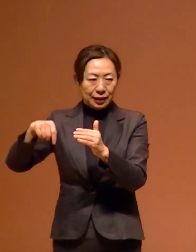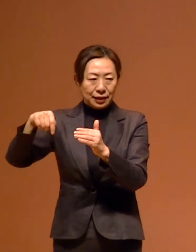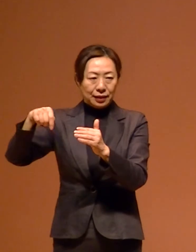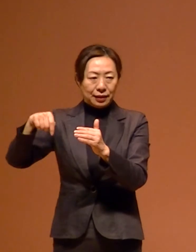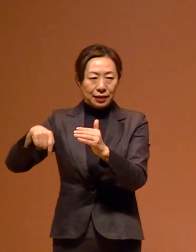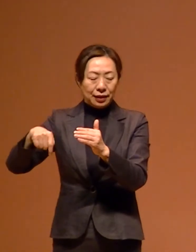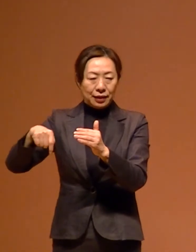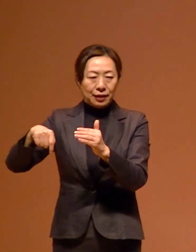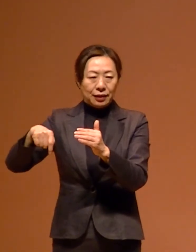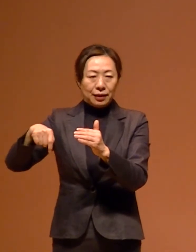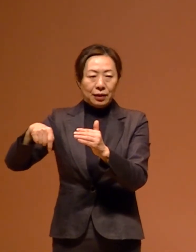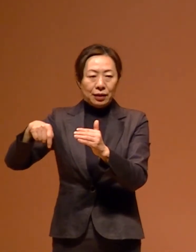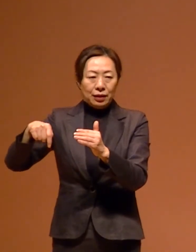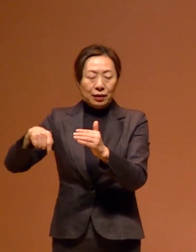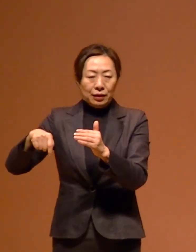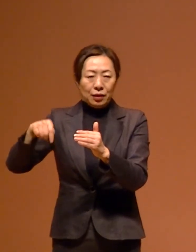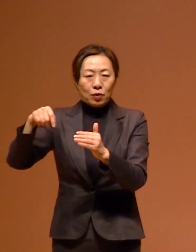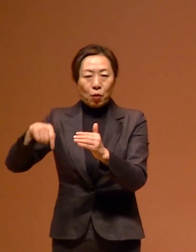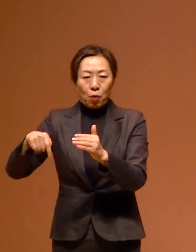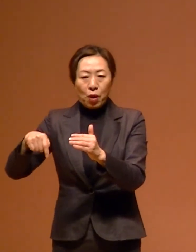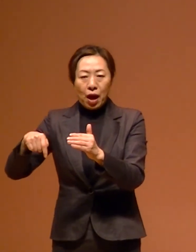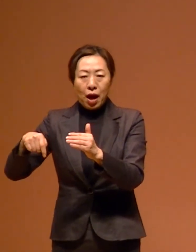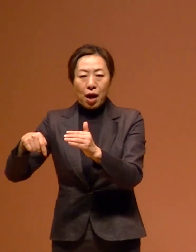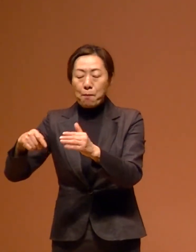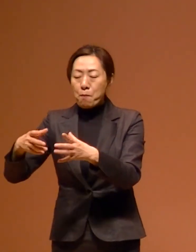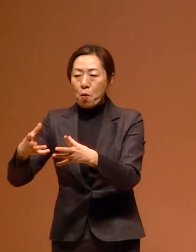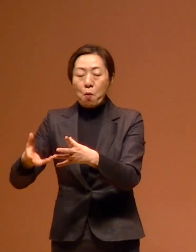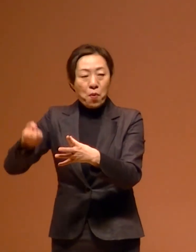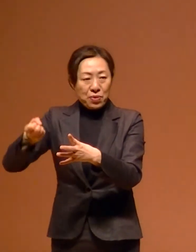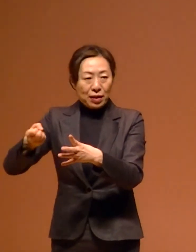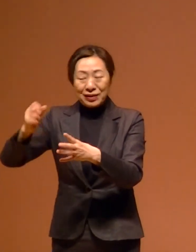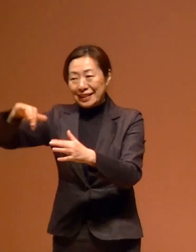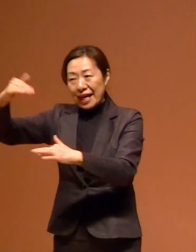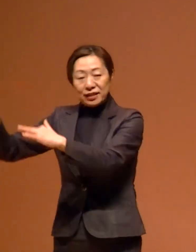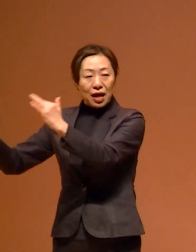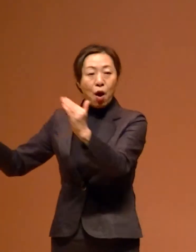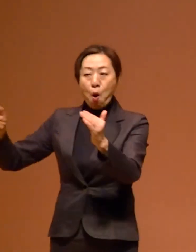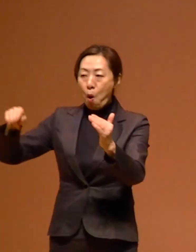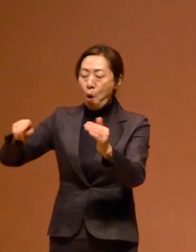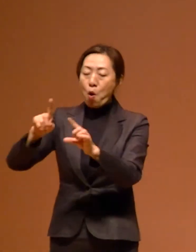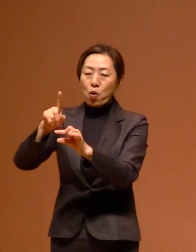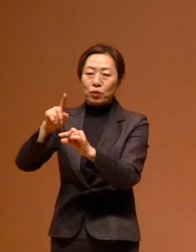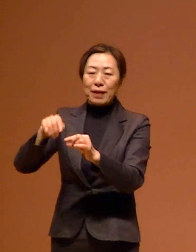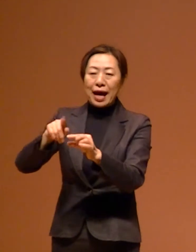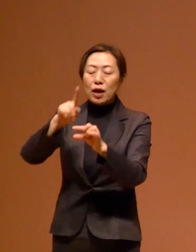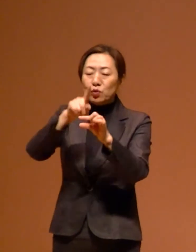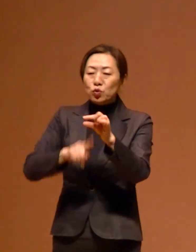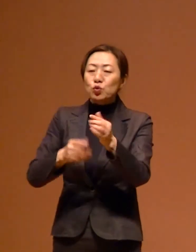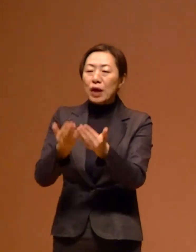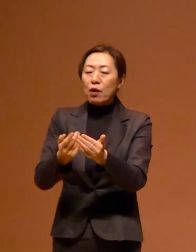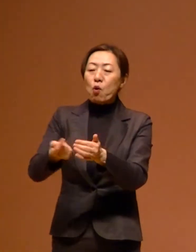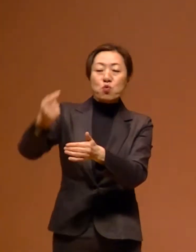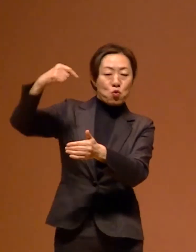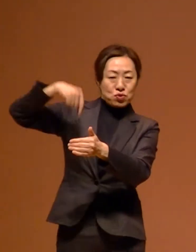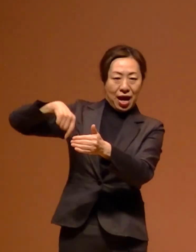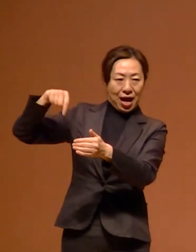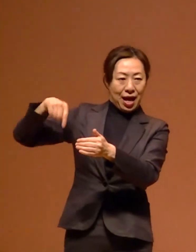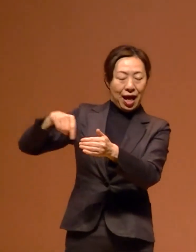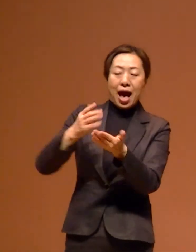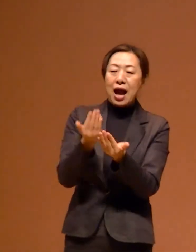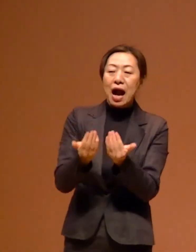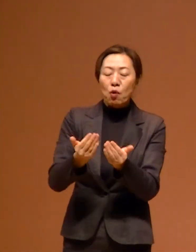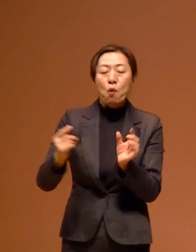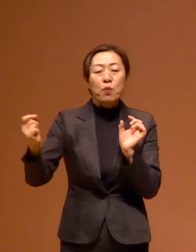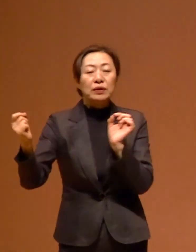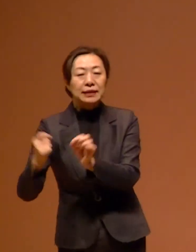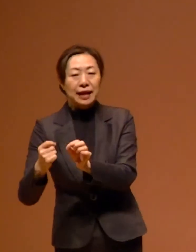。でその校が持っている財産が、山がちょうど中学校の裏側にあるんで、まあ、学校も